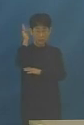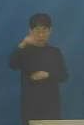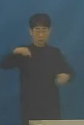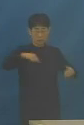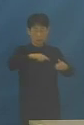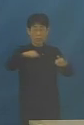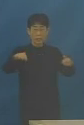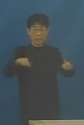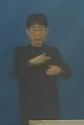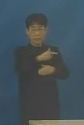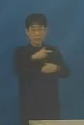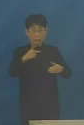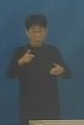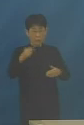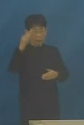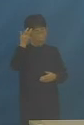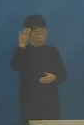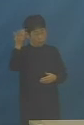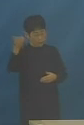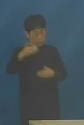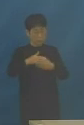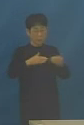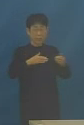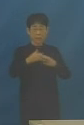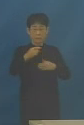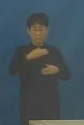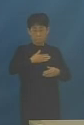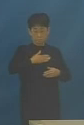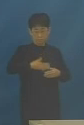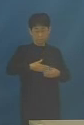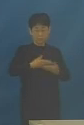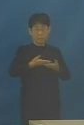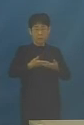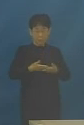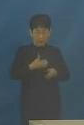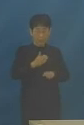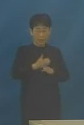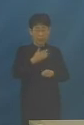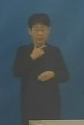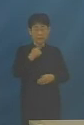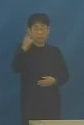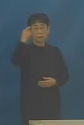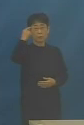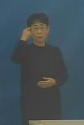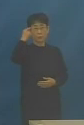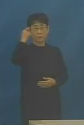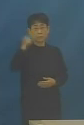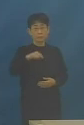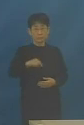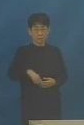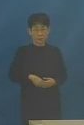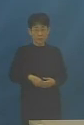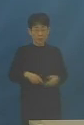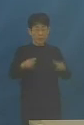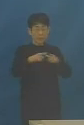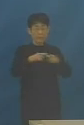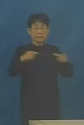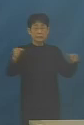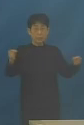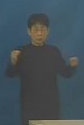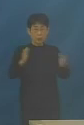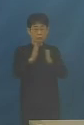思いを体現をしていただければありがたいと願うわけであります私ども全国知事会としても